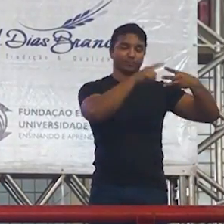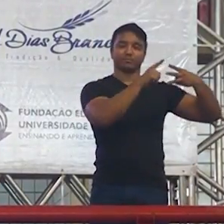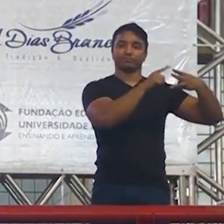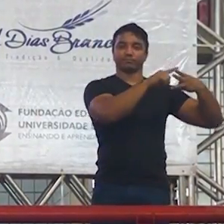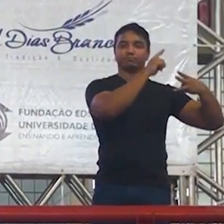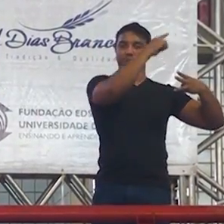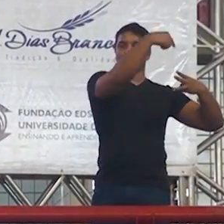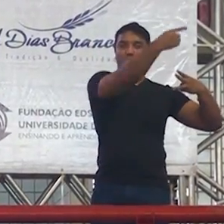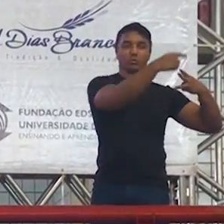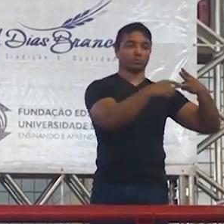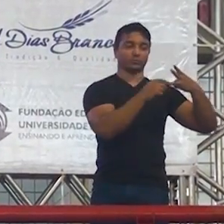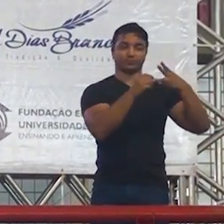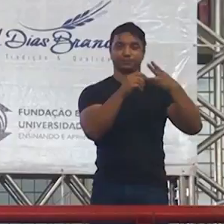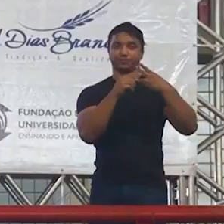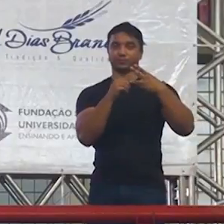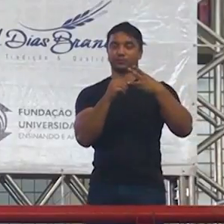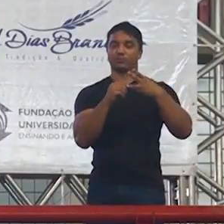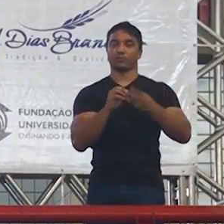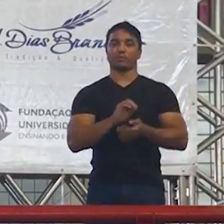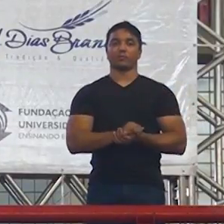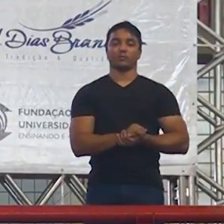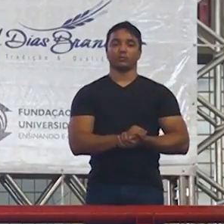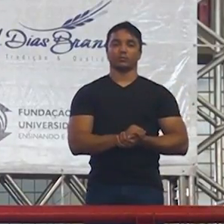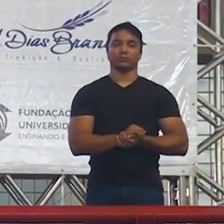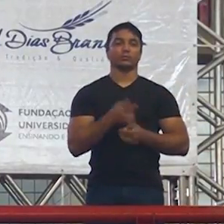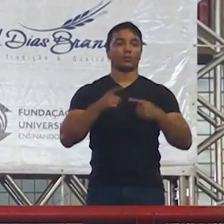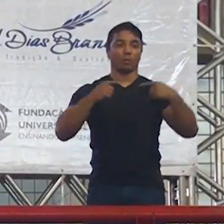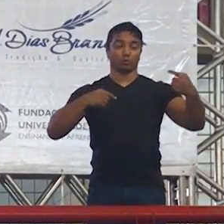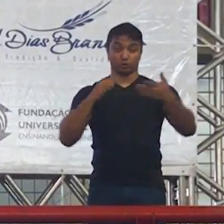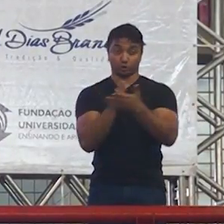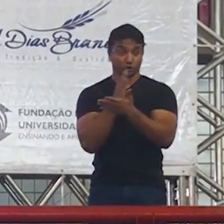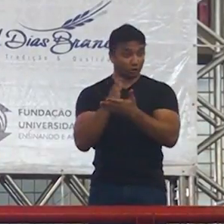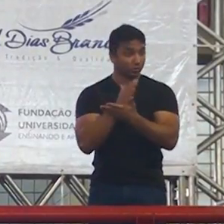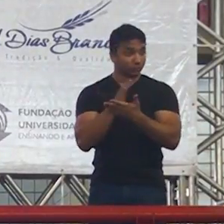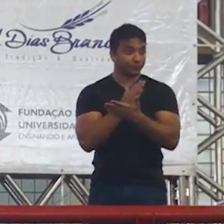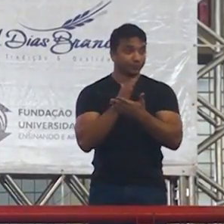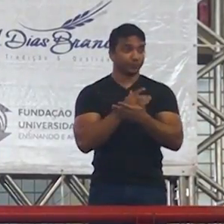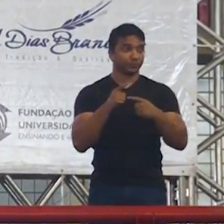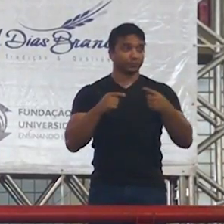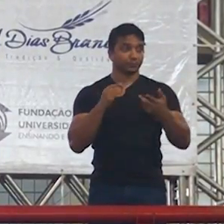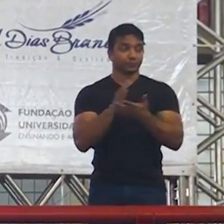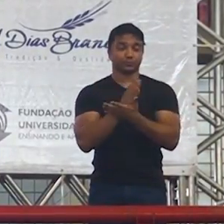certo? Vamos começar? Peguem a nossa apostila